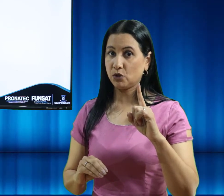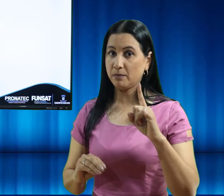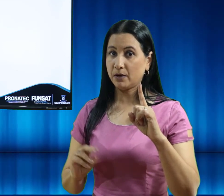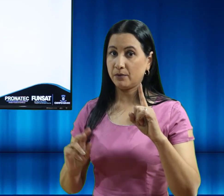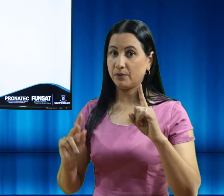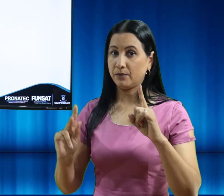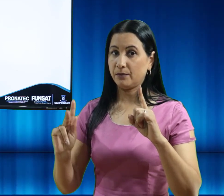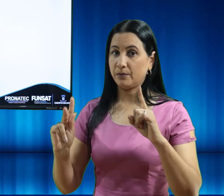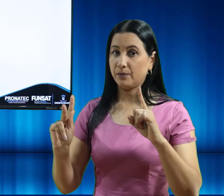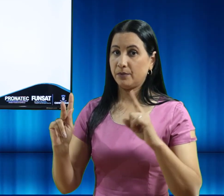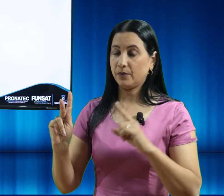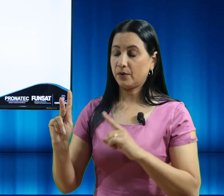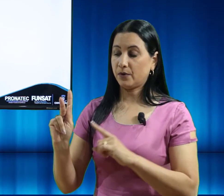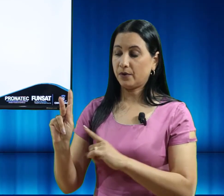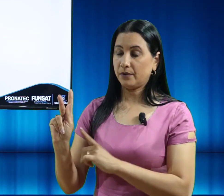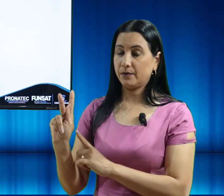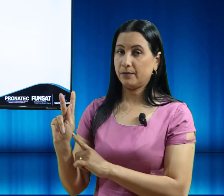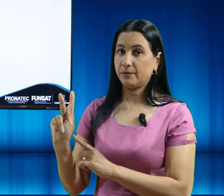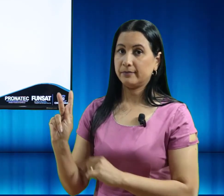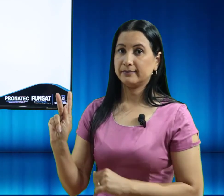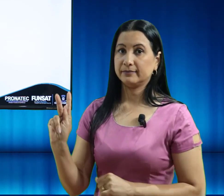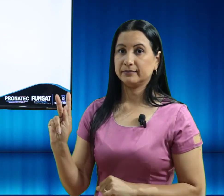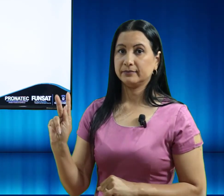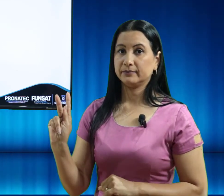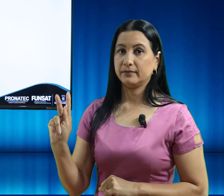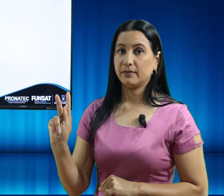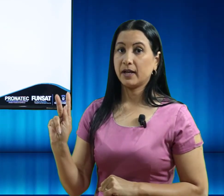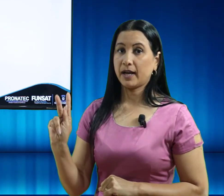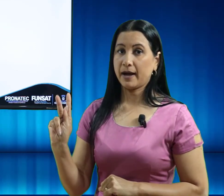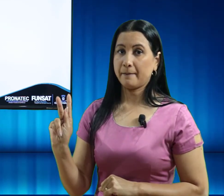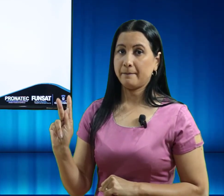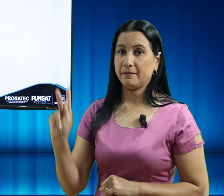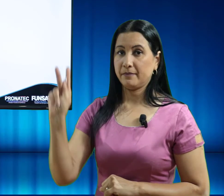mão. Ó, K.